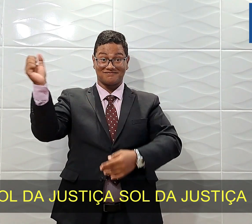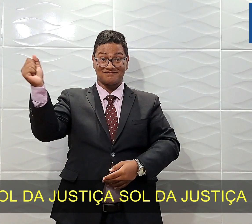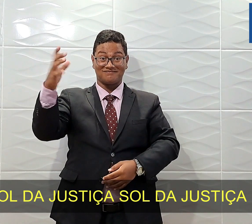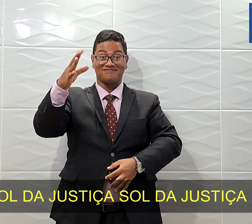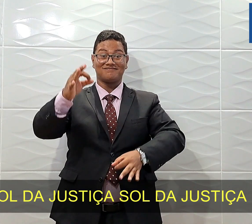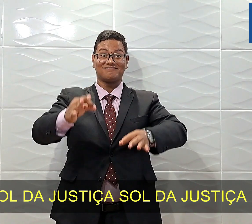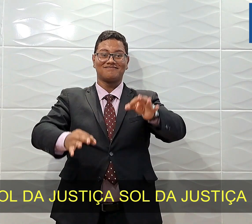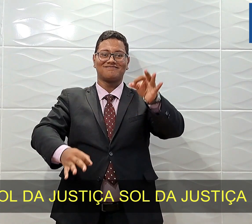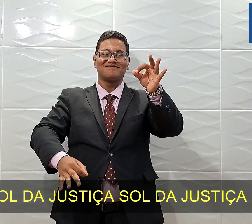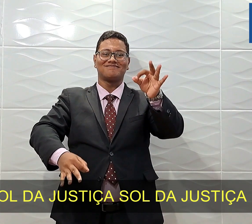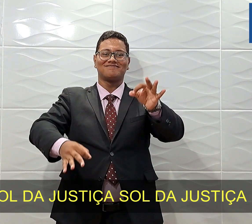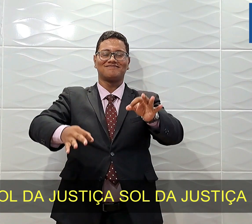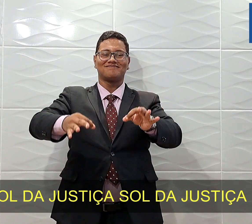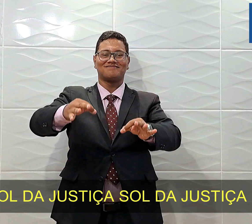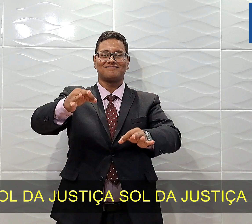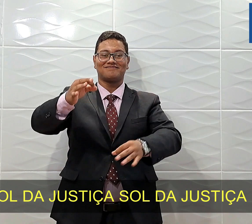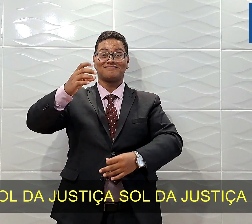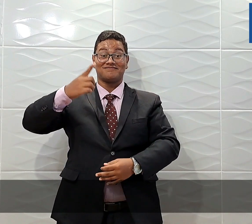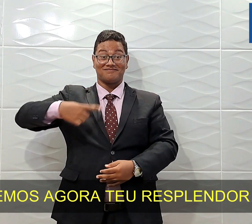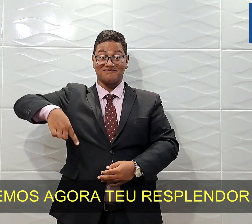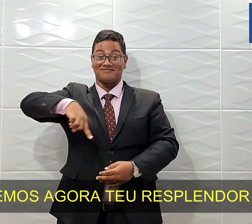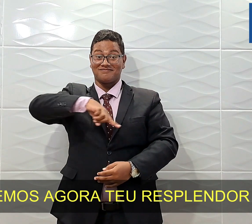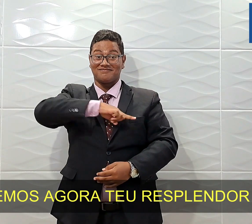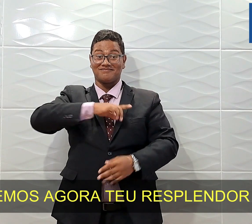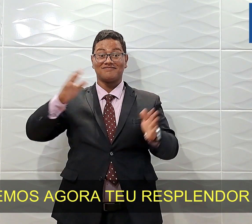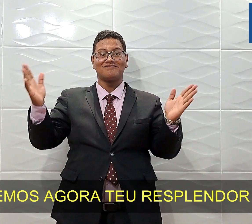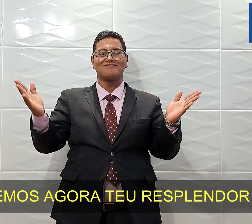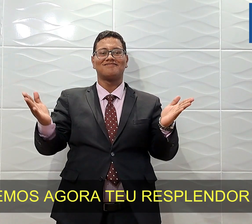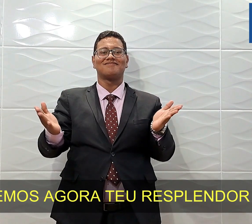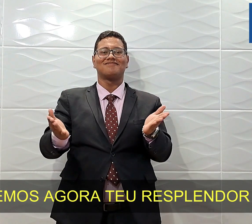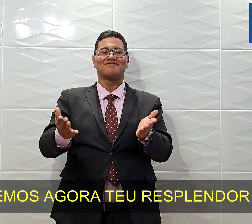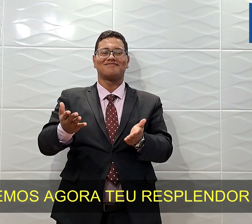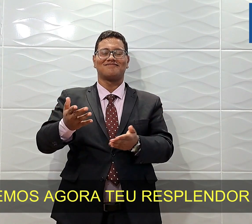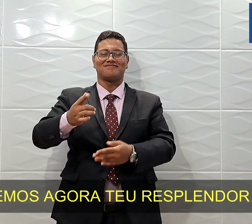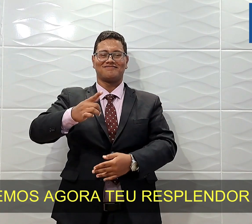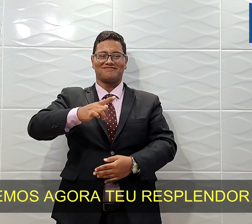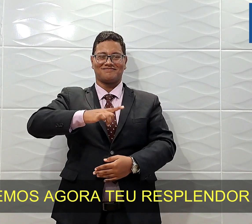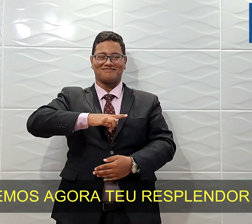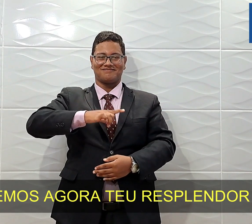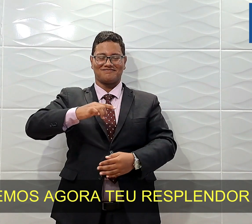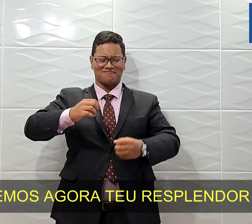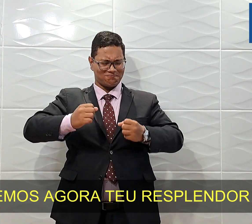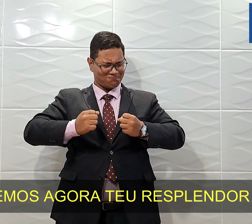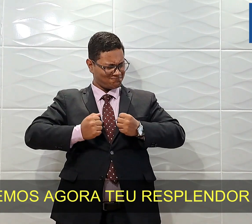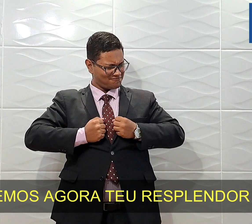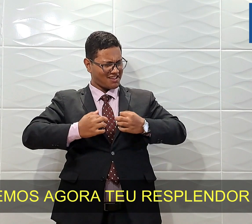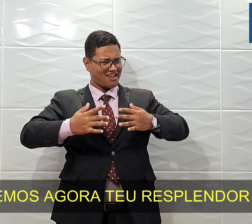da justiça Temos agora, teu